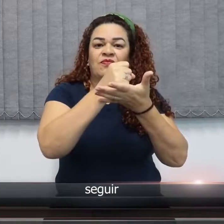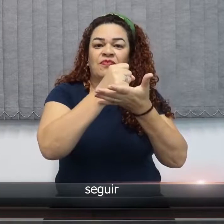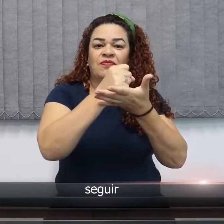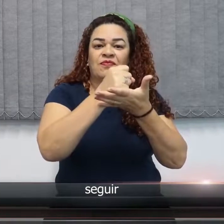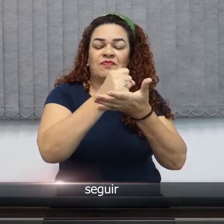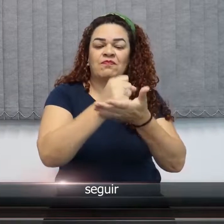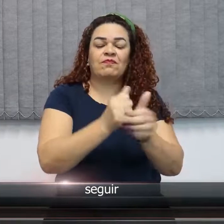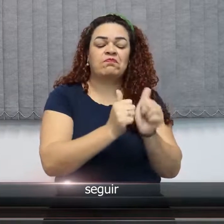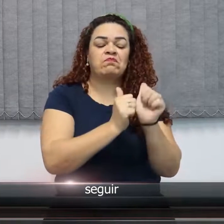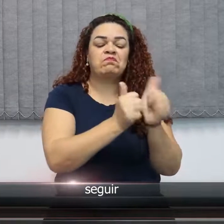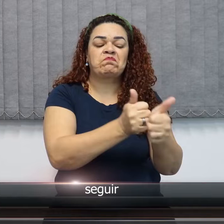seguir,